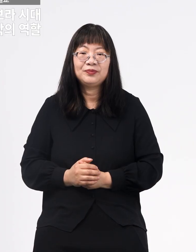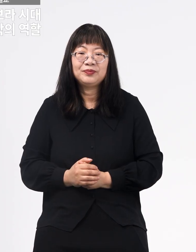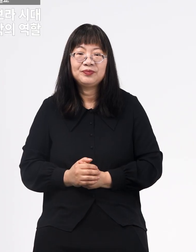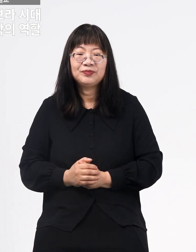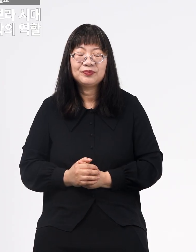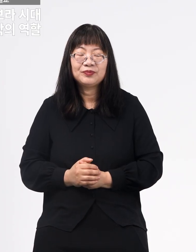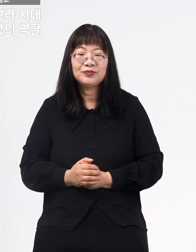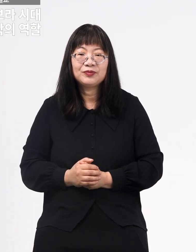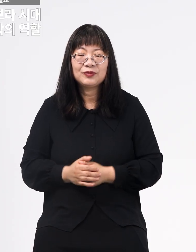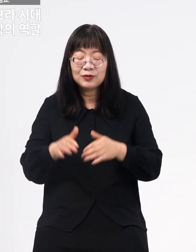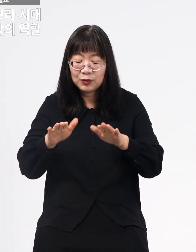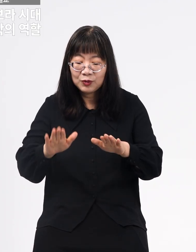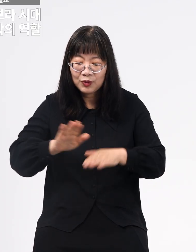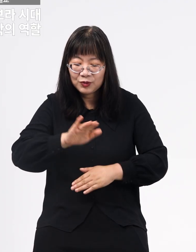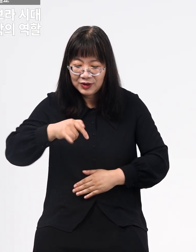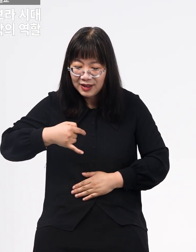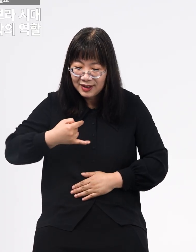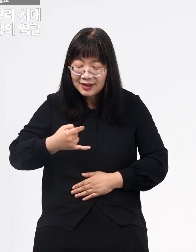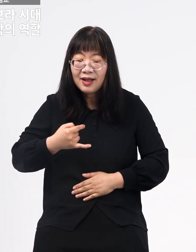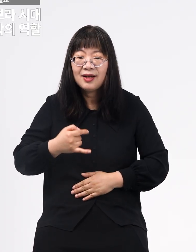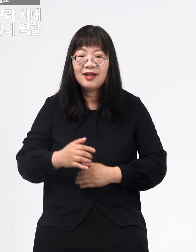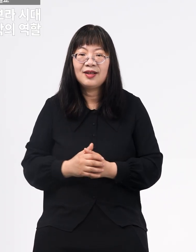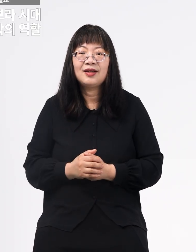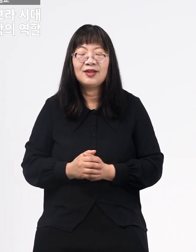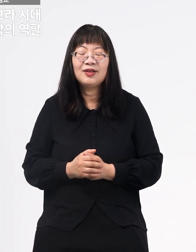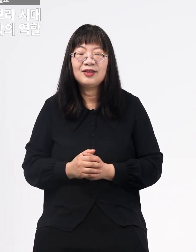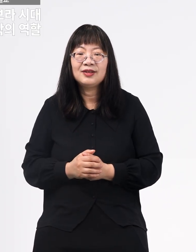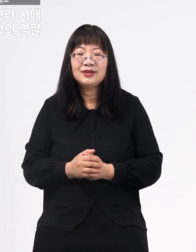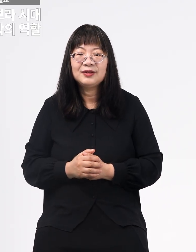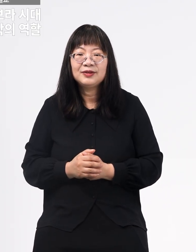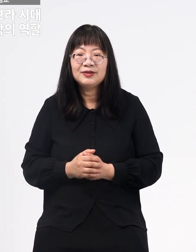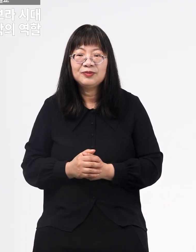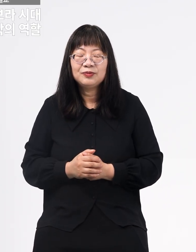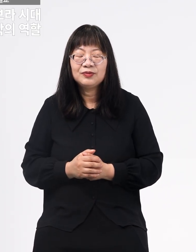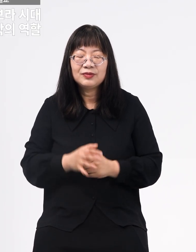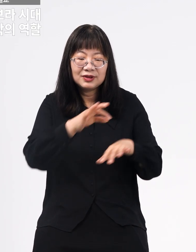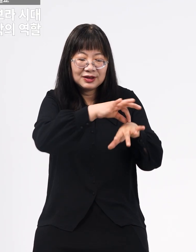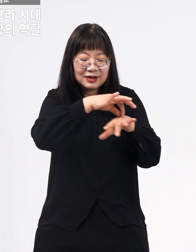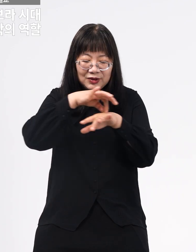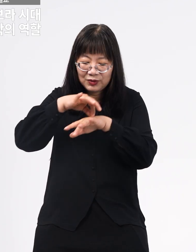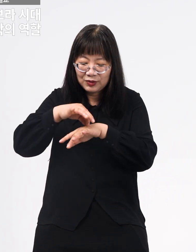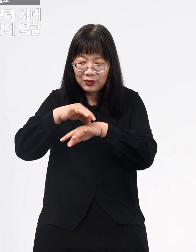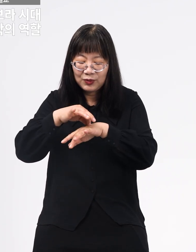그런데 이것은 오늘 우리들에게 굉장히 적용점이 큰 주제입니다.